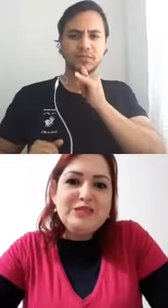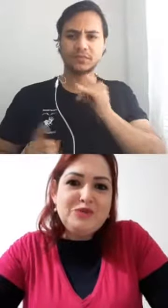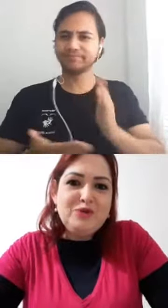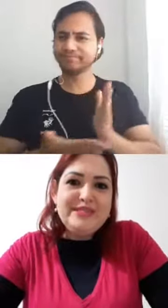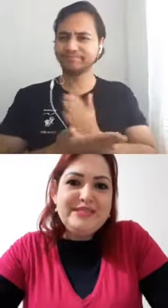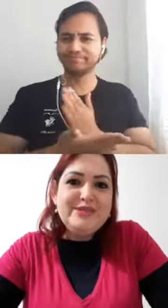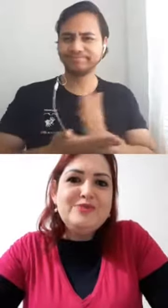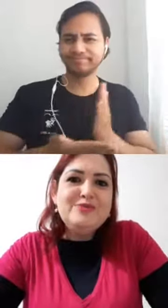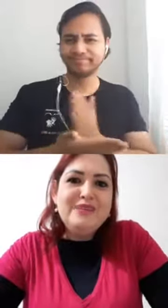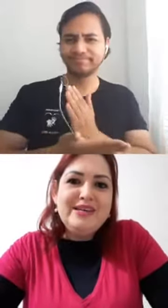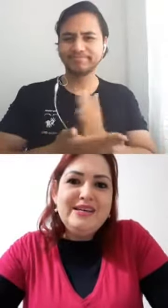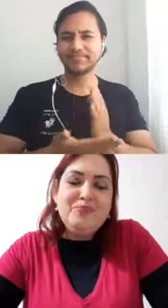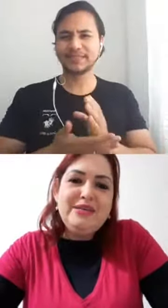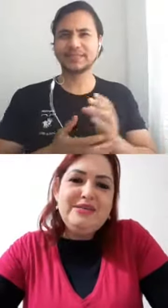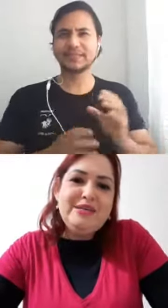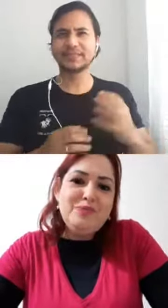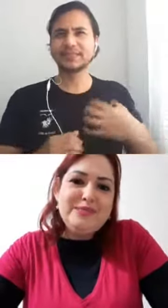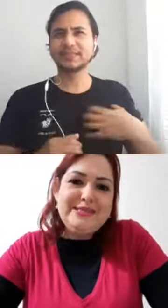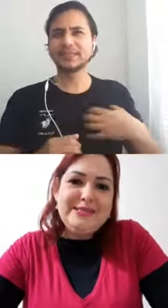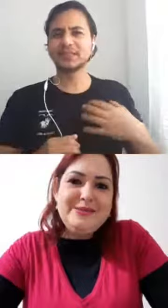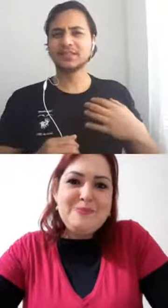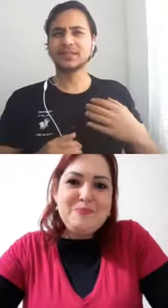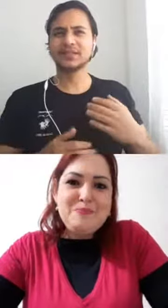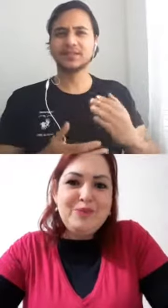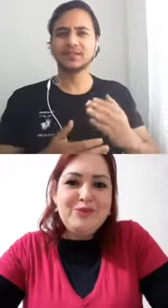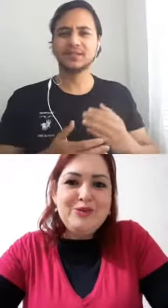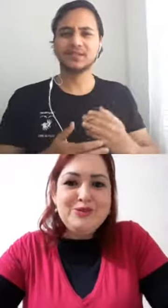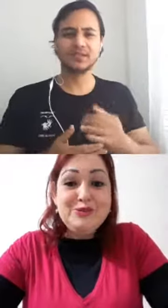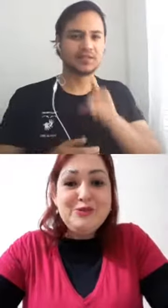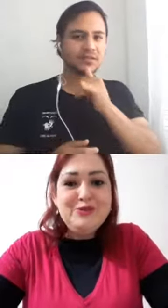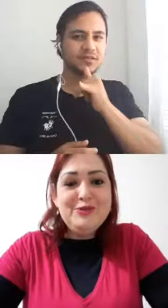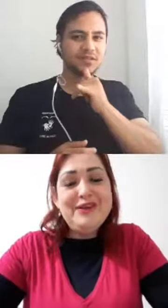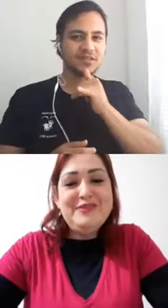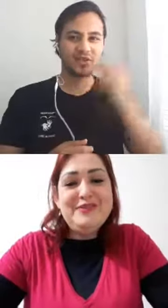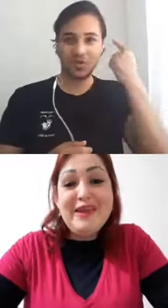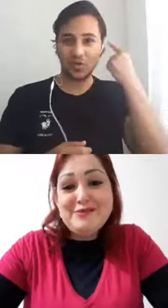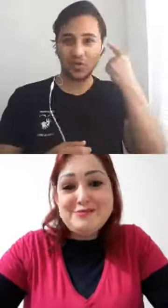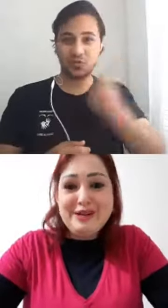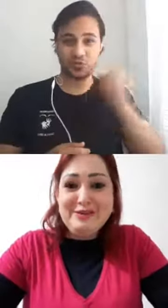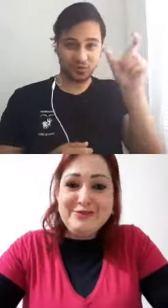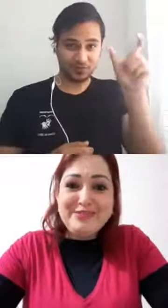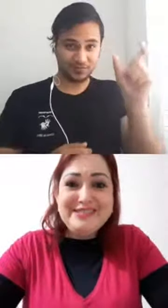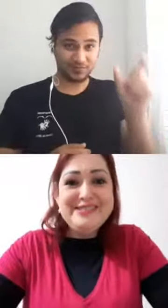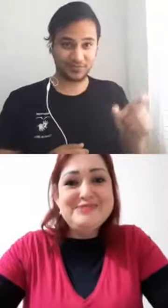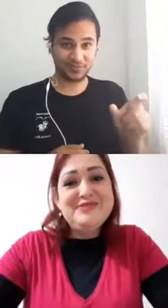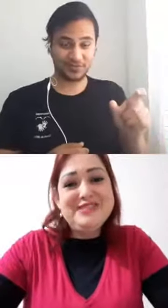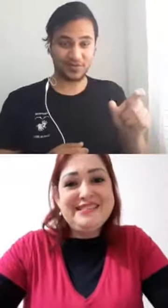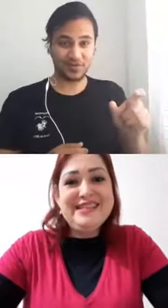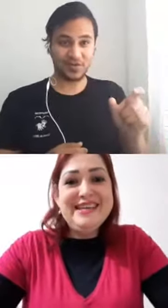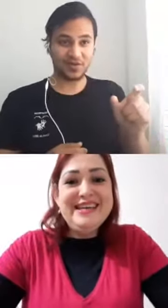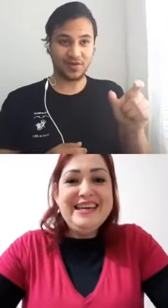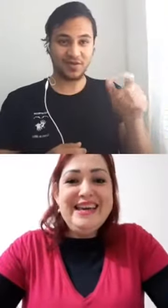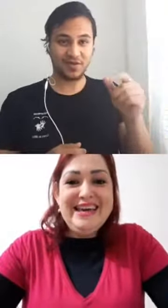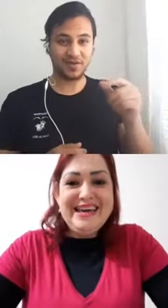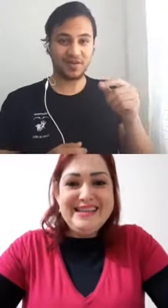alguma situação que, por exemplo, assim, quando o surdo fala alguma coisa que não